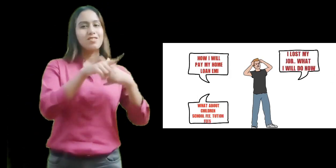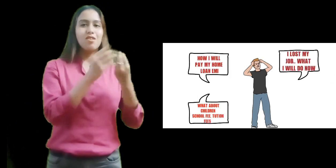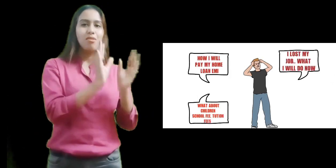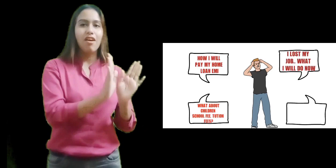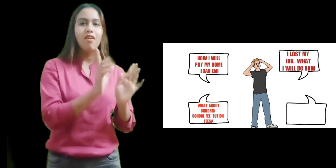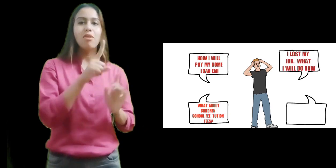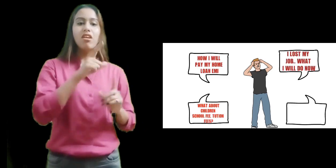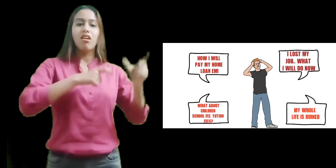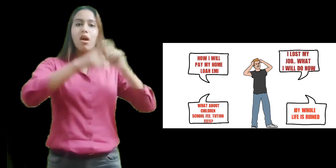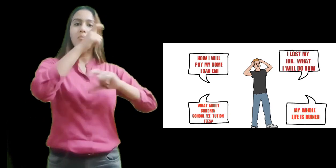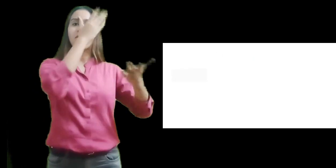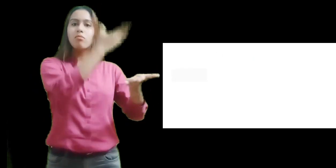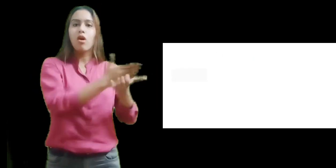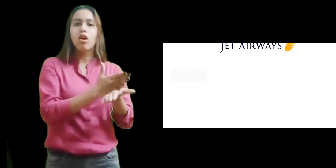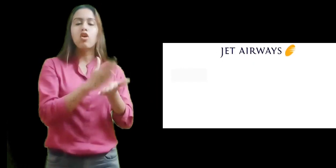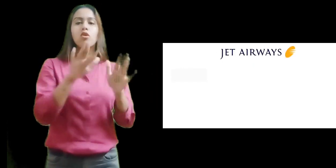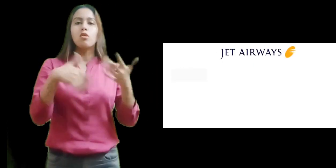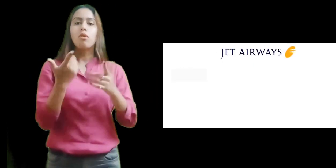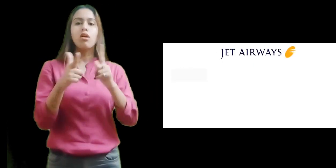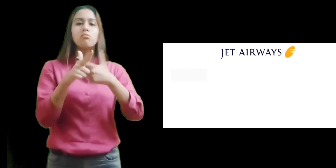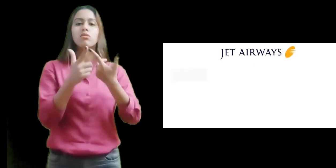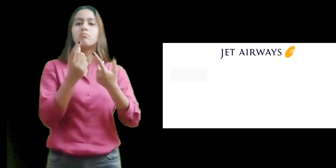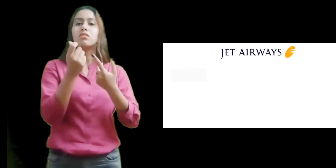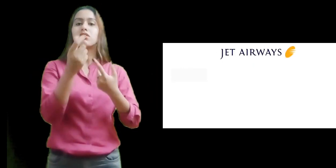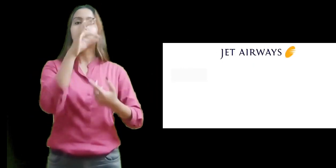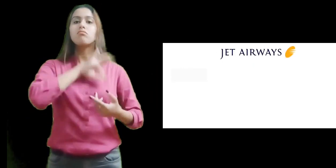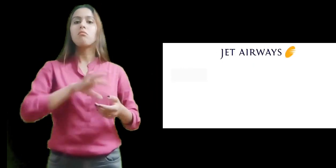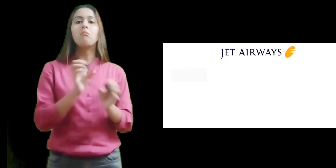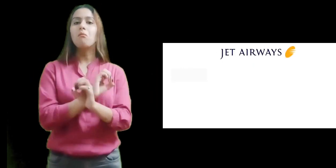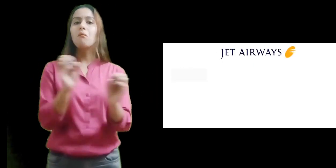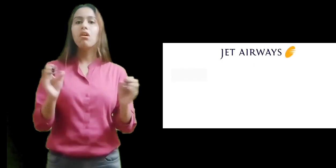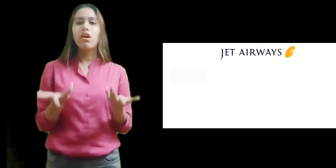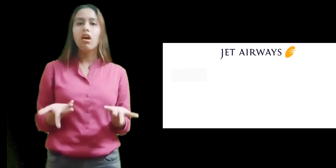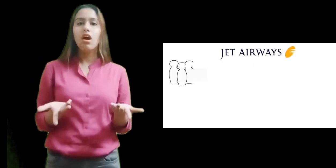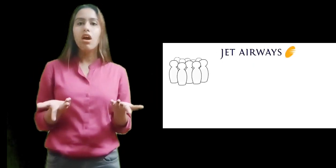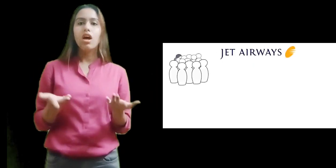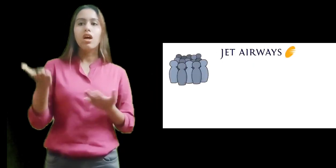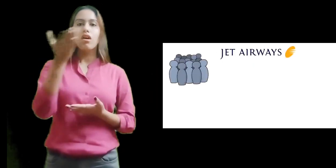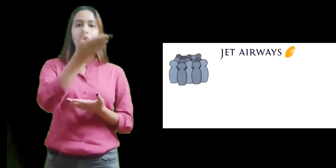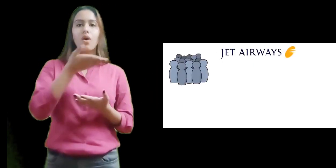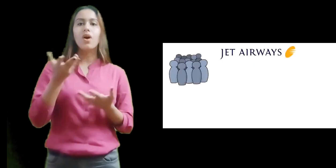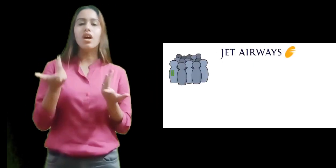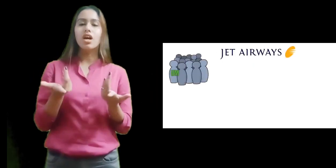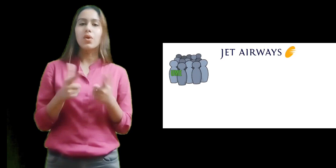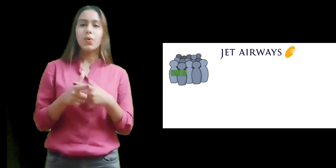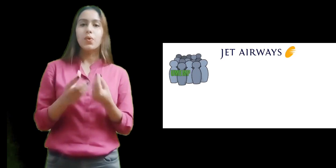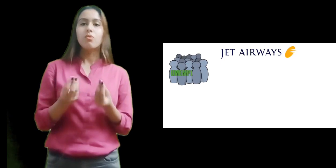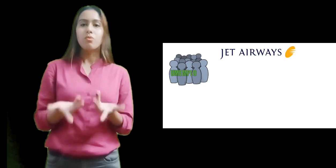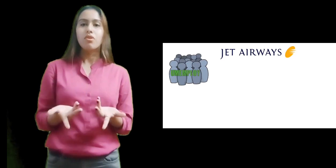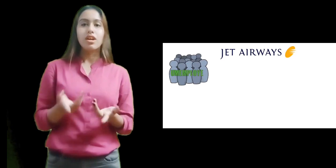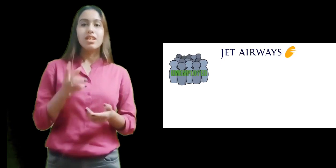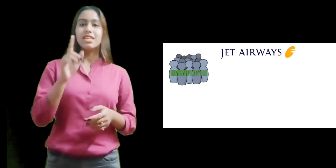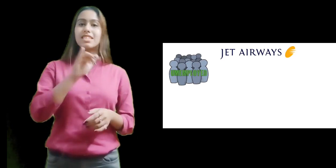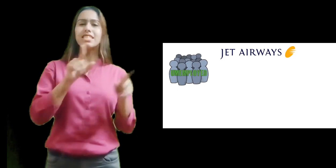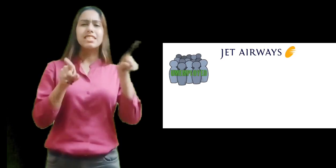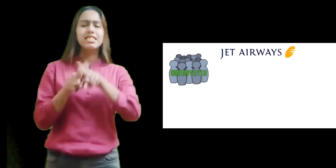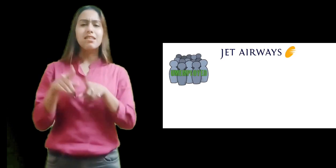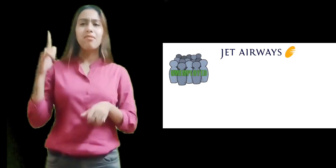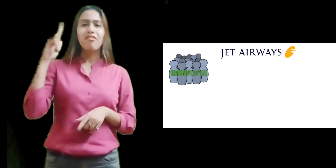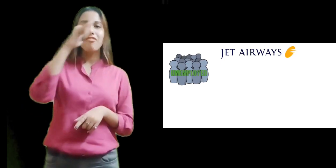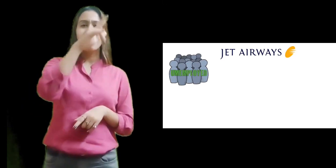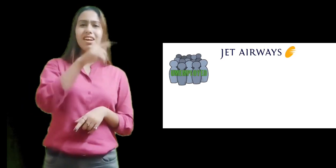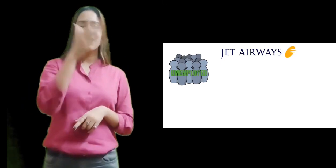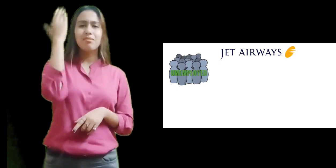उस जॉब पे डिपेंडेंट थी। जेट एयरवेज का केस भी आपने सुना होगा, जिसके कितने सारे एम्प्लॉइज रातों रात बेरोजगार हो गए। एक रिपोर्ट के हिसाब